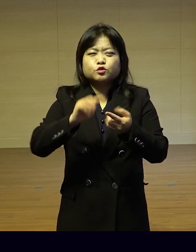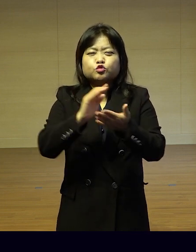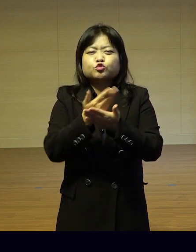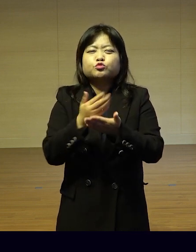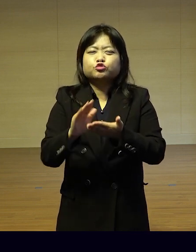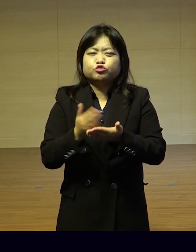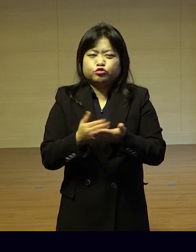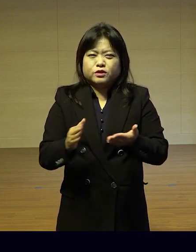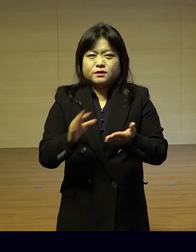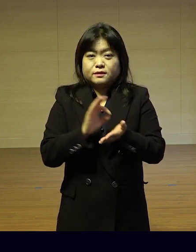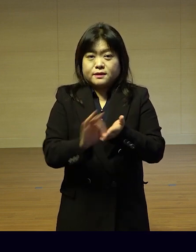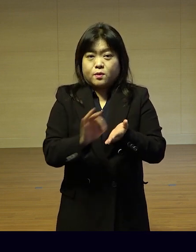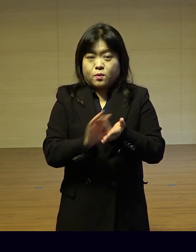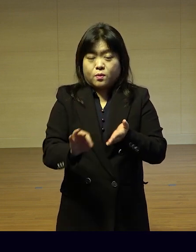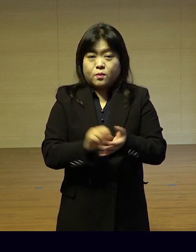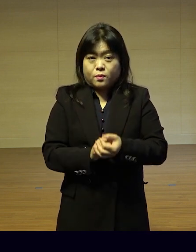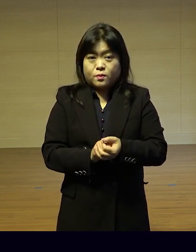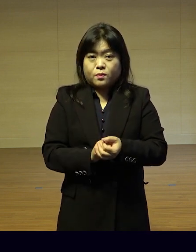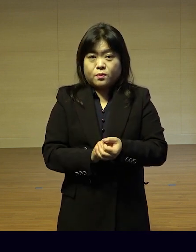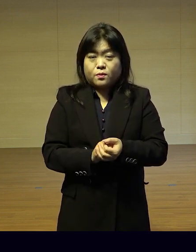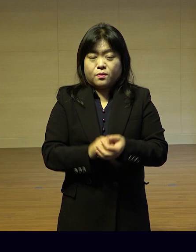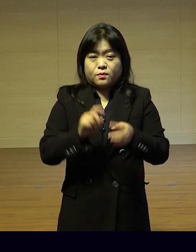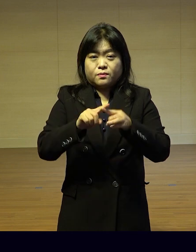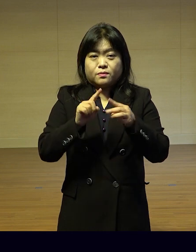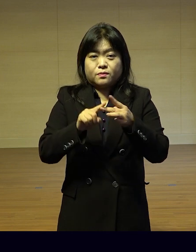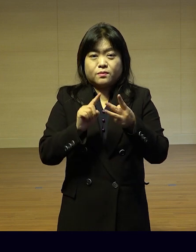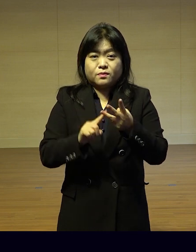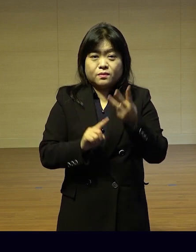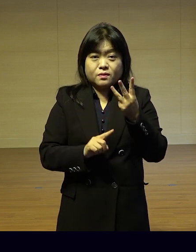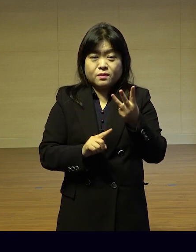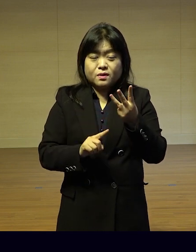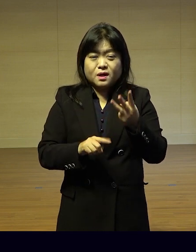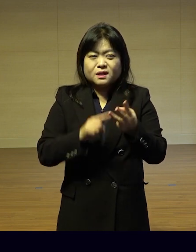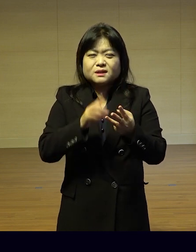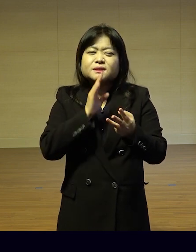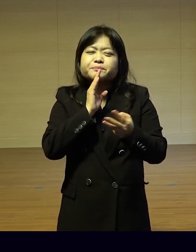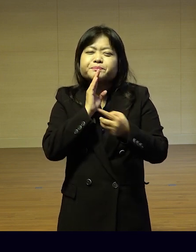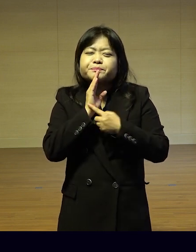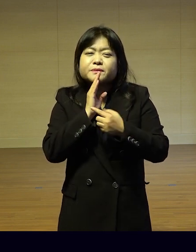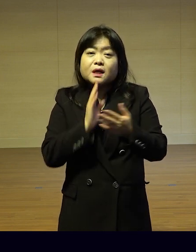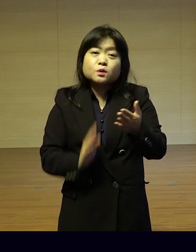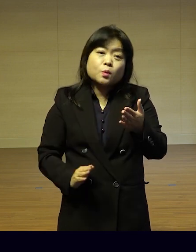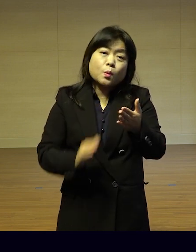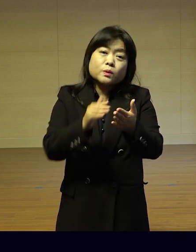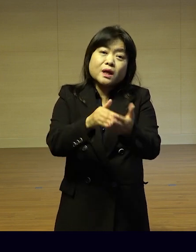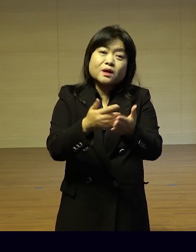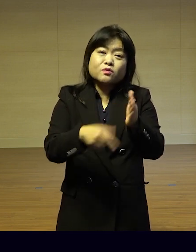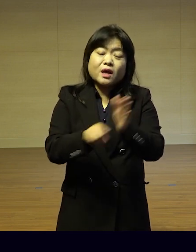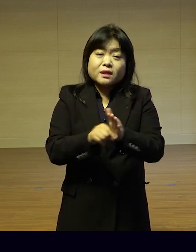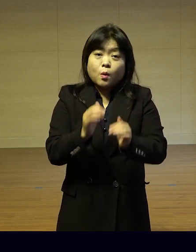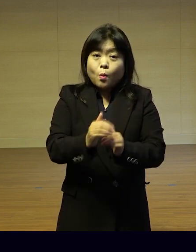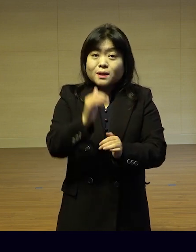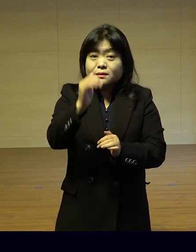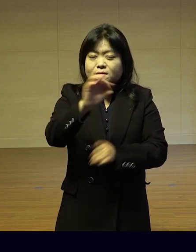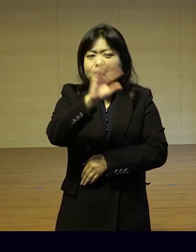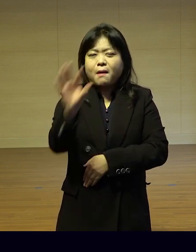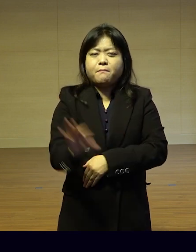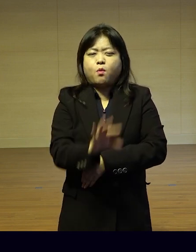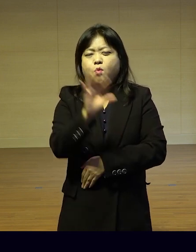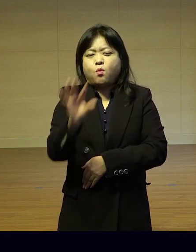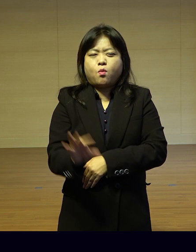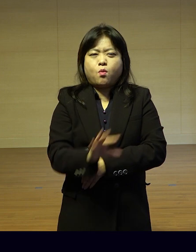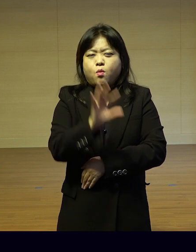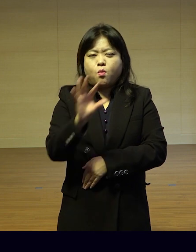구별해서 많이 사용하는데, 바하이트, 트루스에 도달하기 위한 부정의 과정은 무수히 반복될 수 있다는 겁니다.